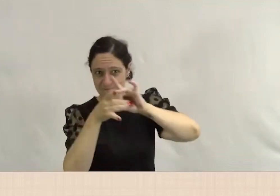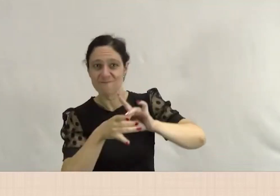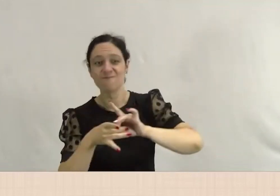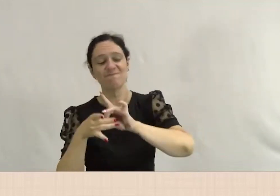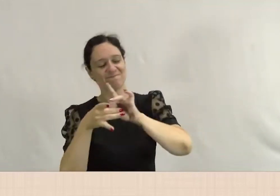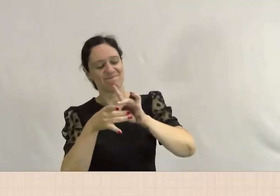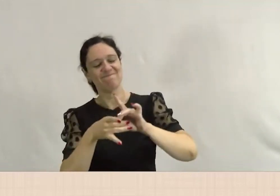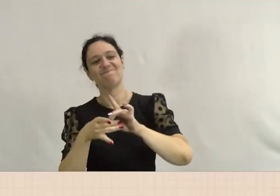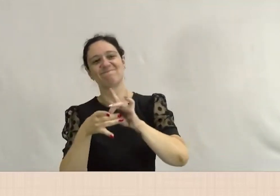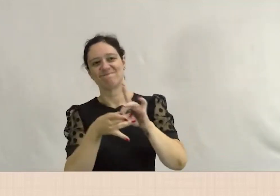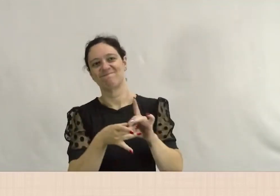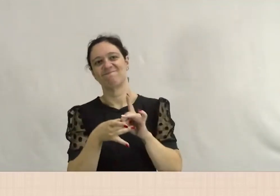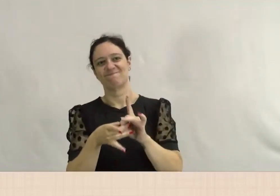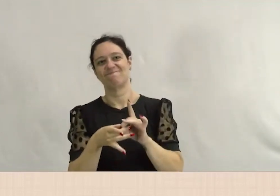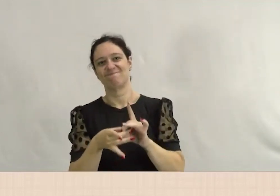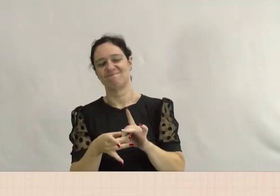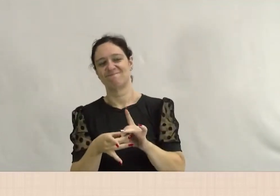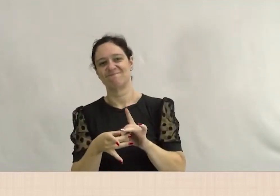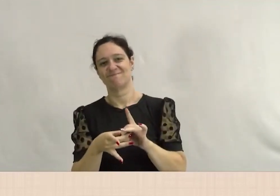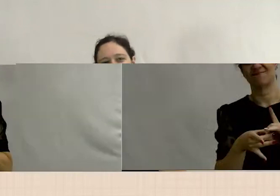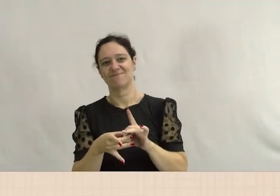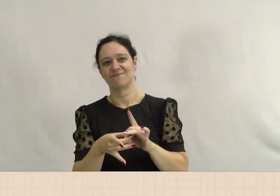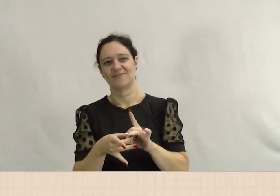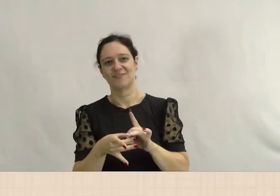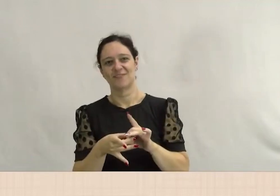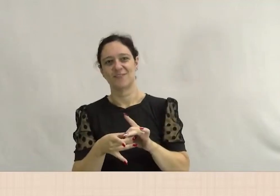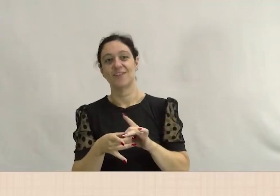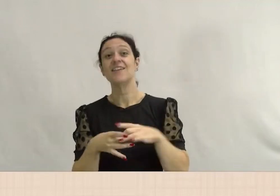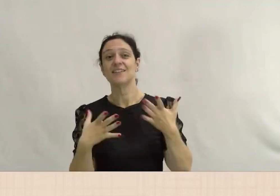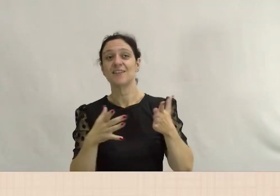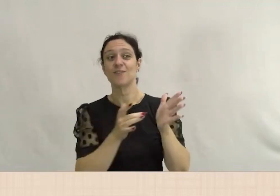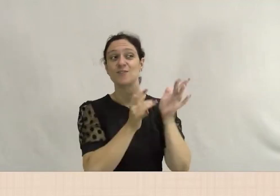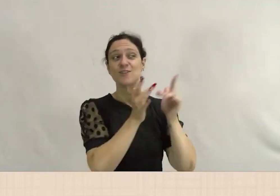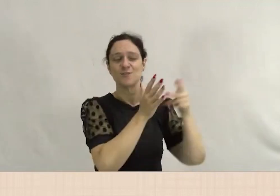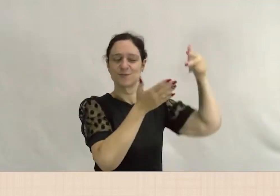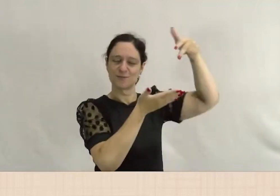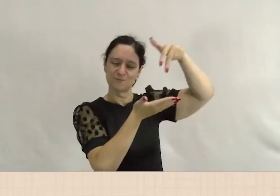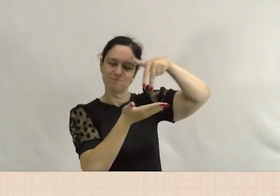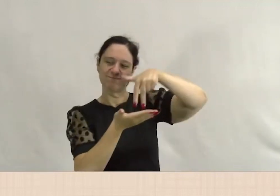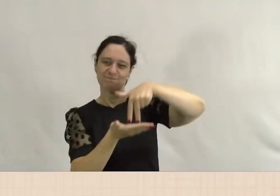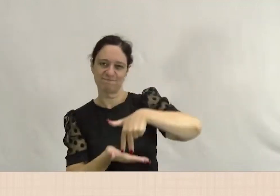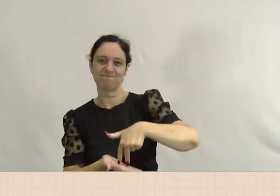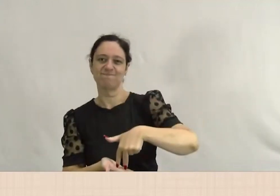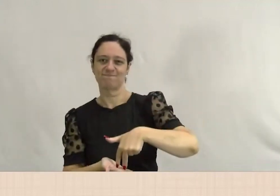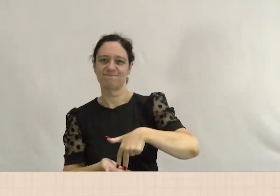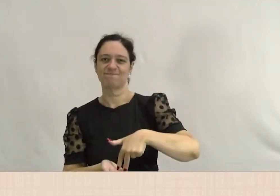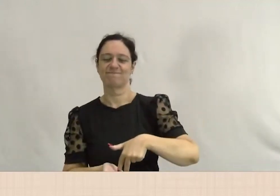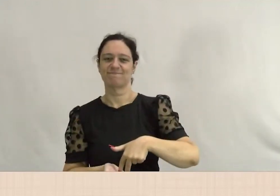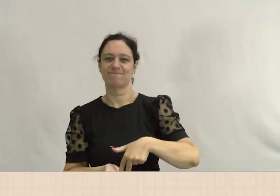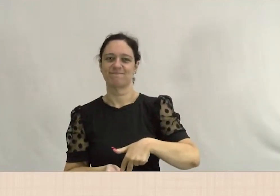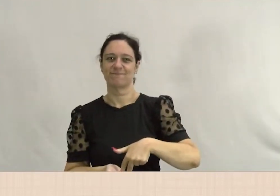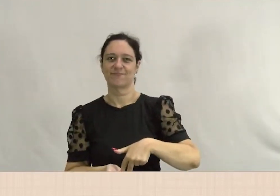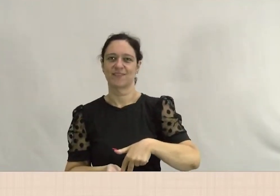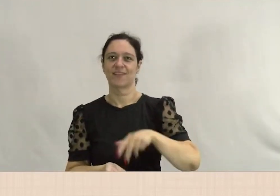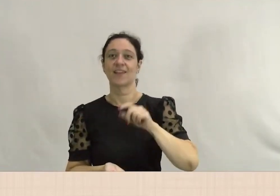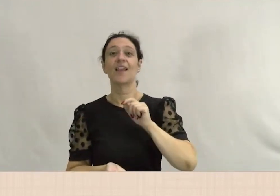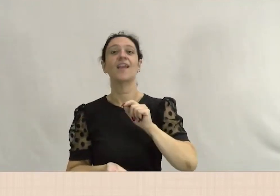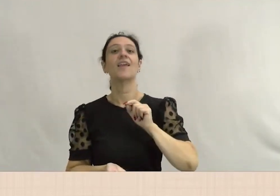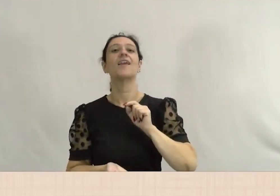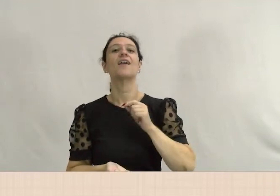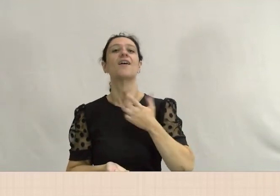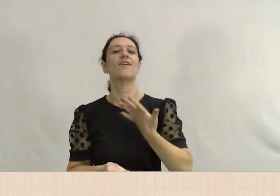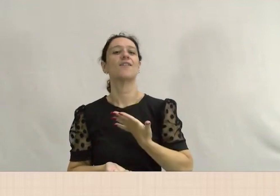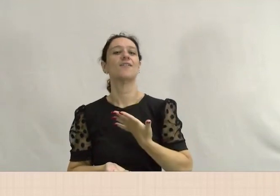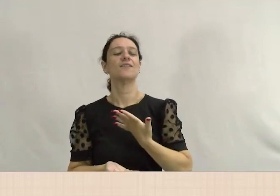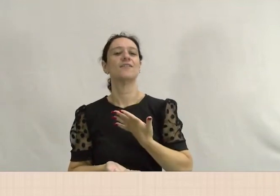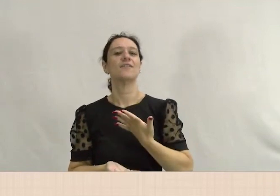irmãos. Está na hora da vinda do Senhor. E Ele fará o quê?